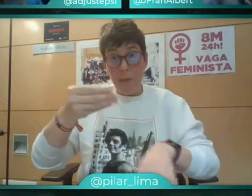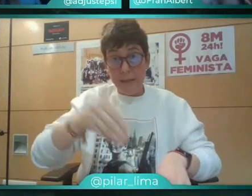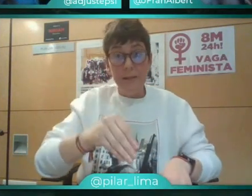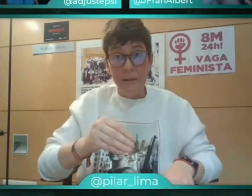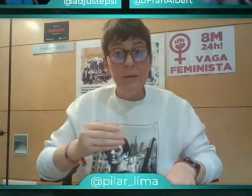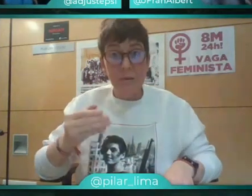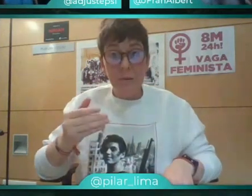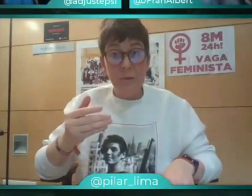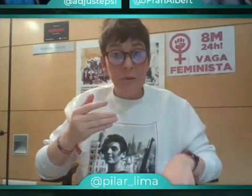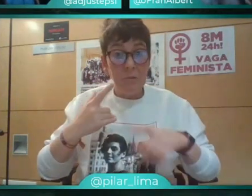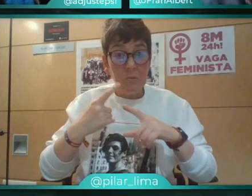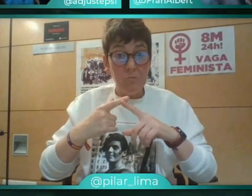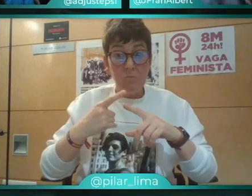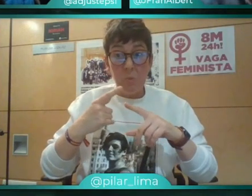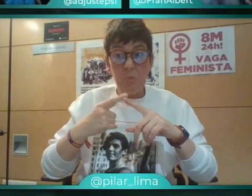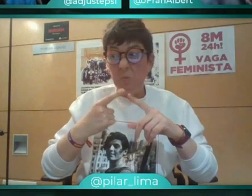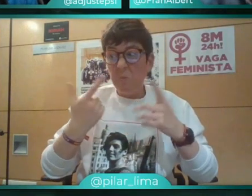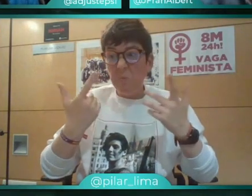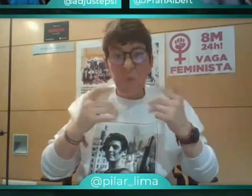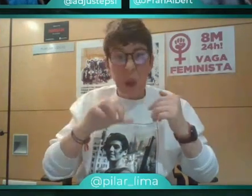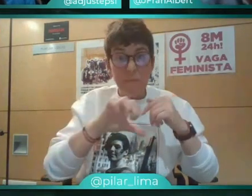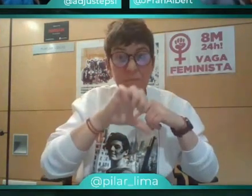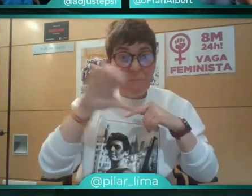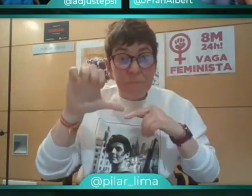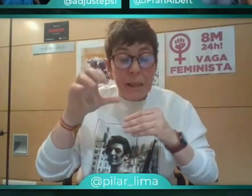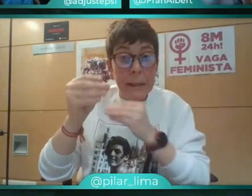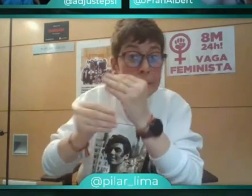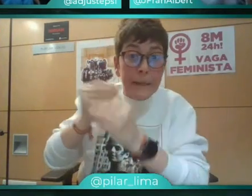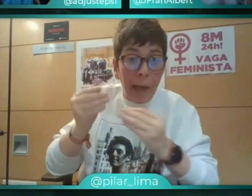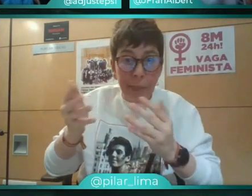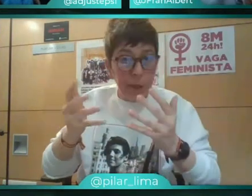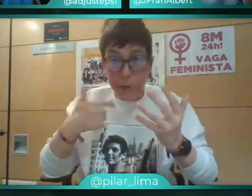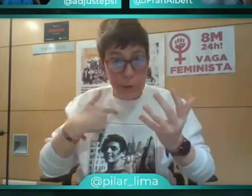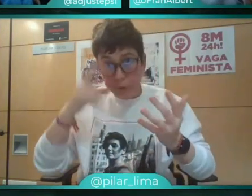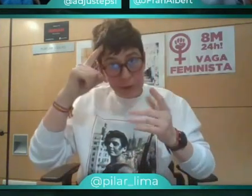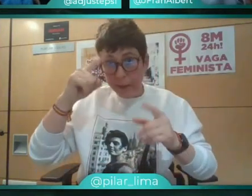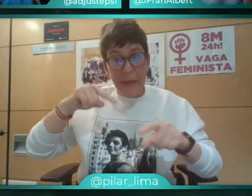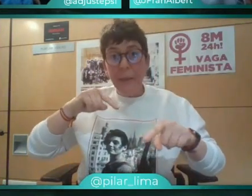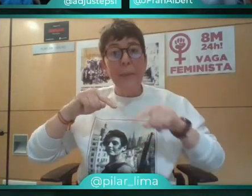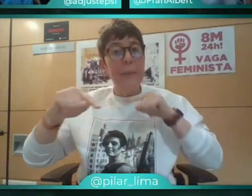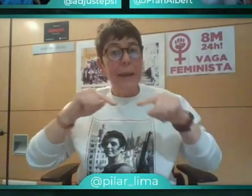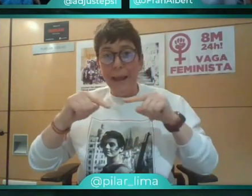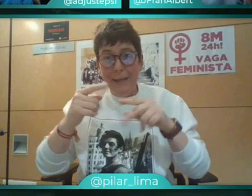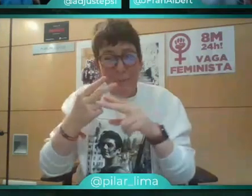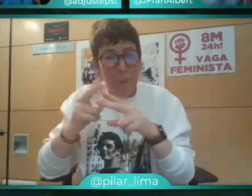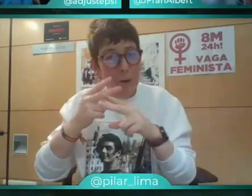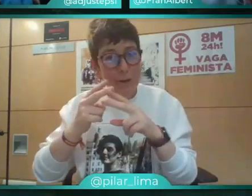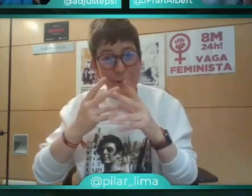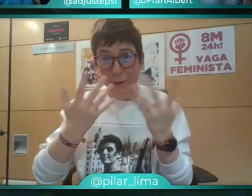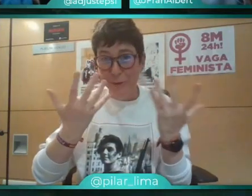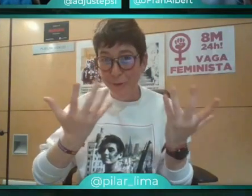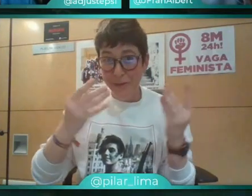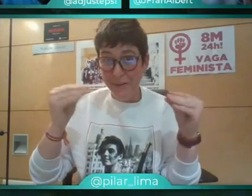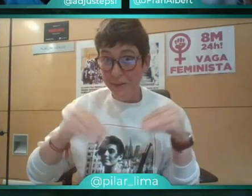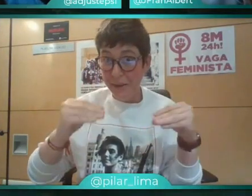de la Guerra de Ucrania podríamos estar una hora más perfectamente aquí de de conversación Qué está haciendo Europa no sé